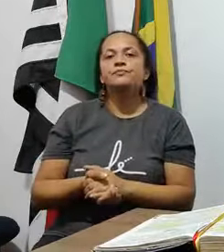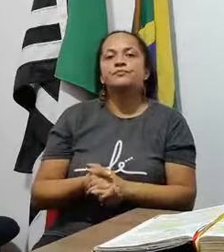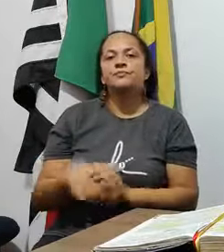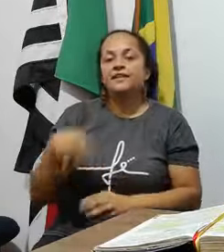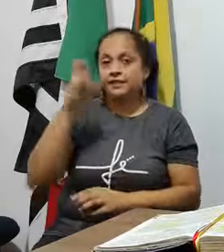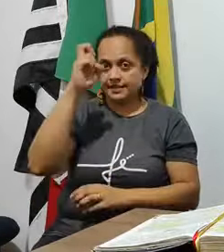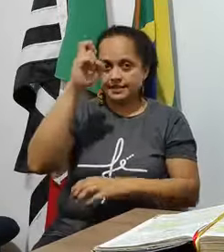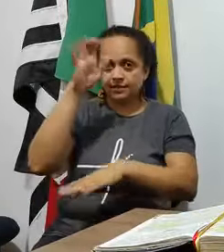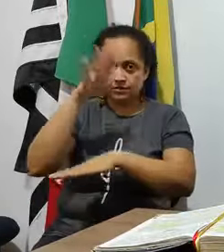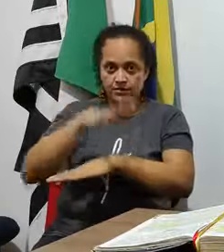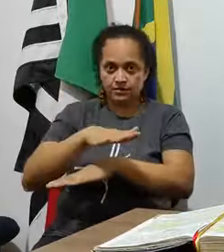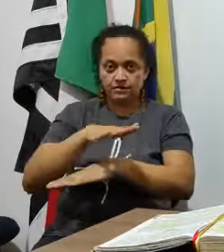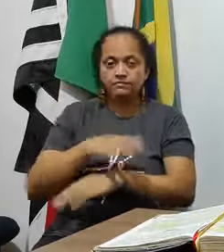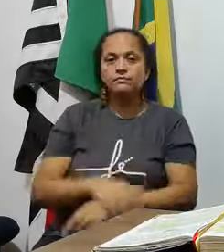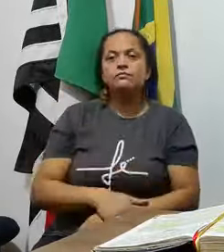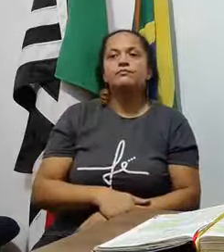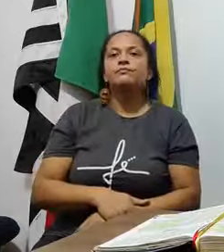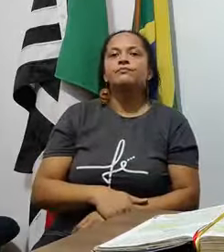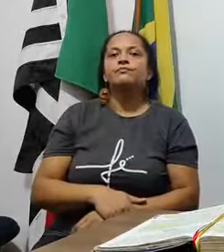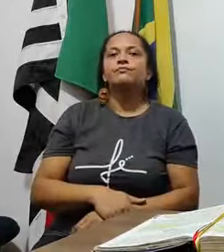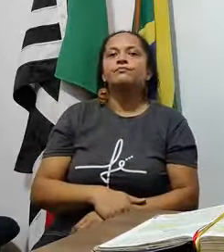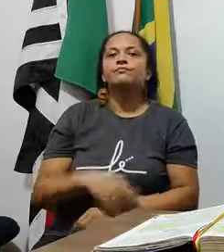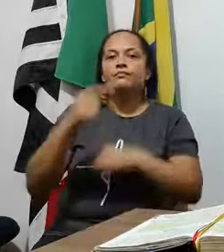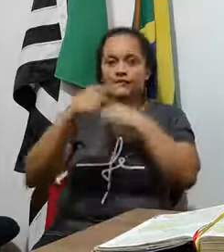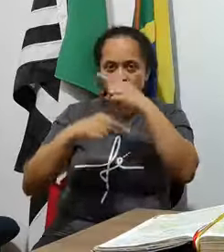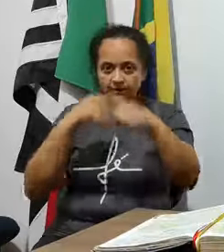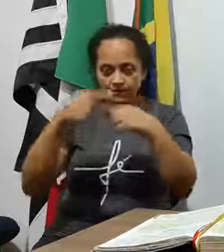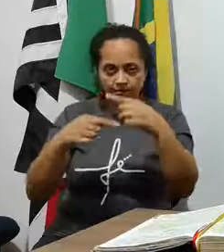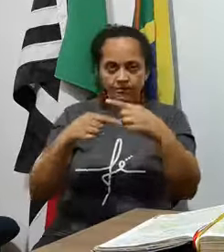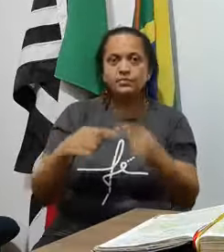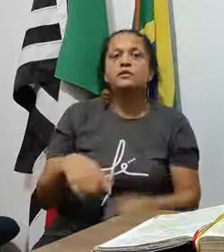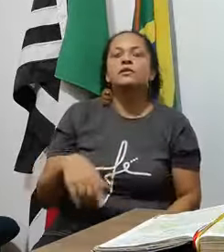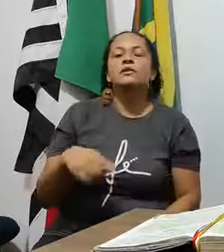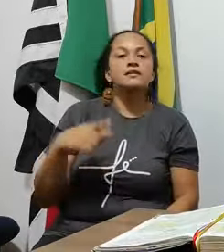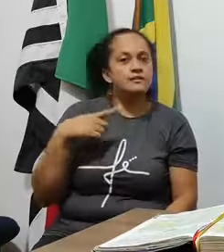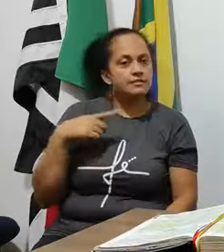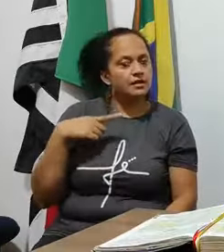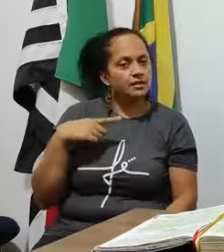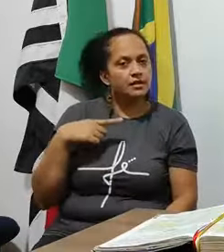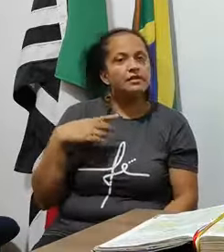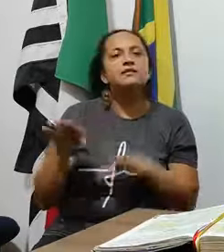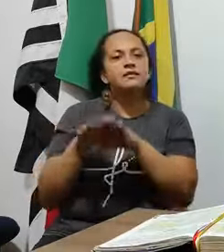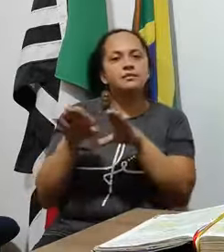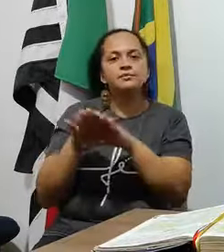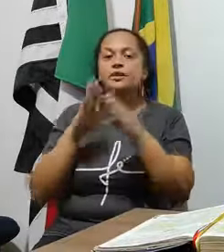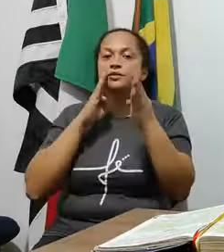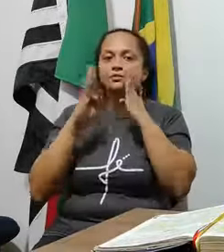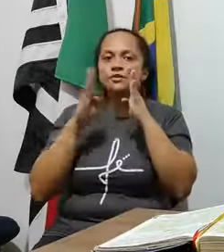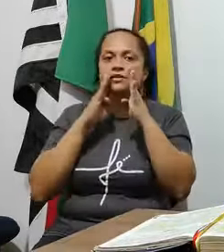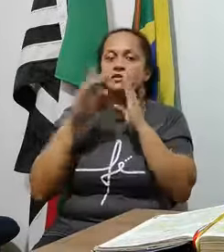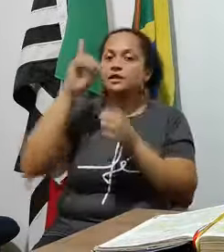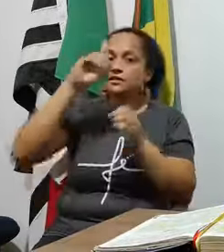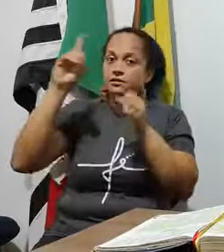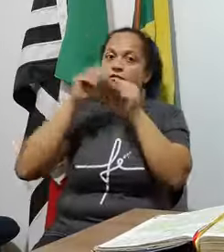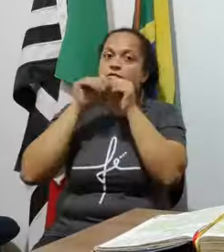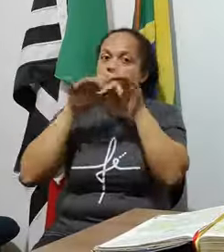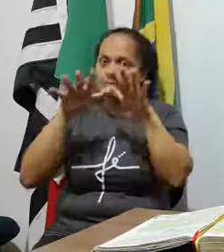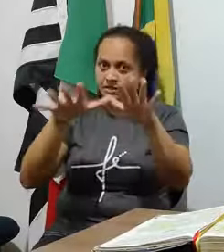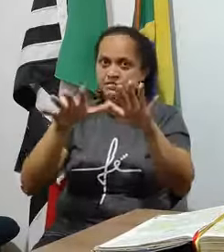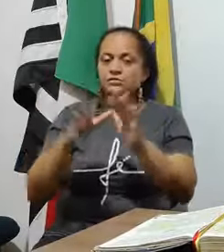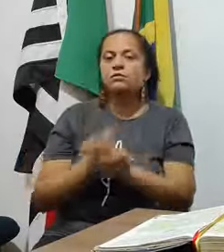da tarde. E depois ela fica disponível na nossa página, tá bom? Deus abençoe a todos e eu